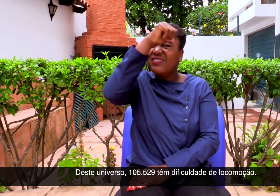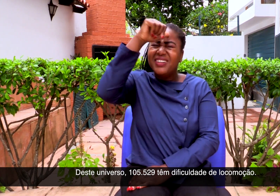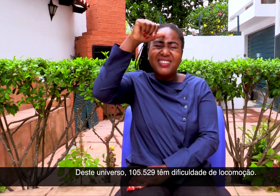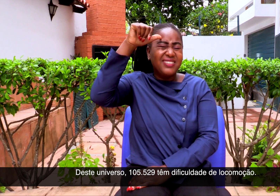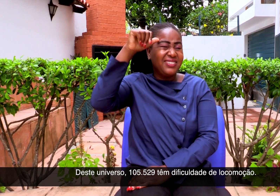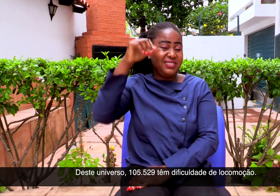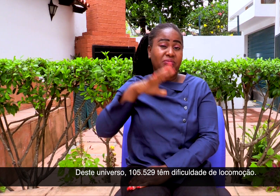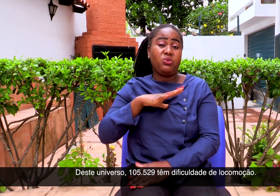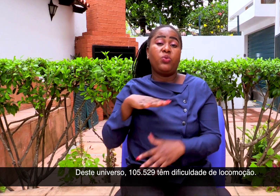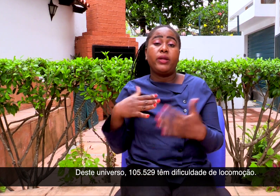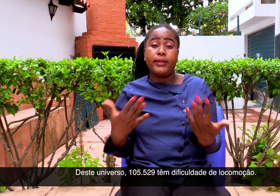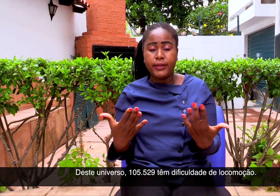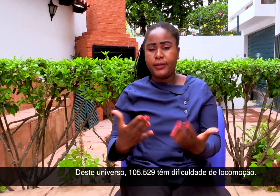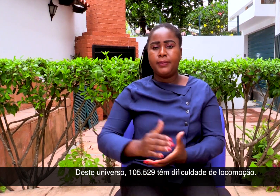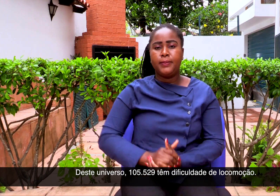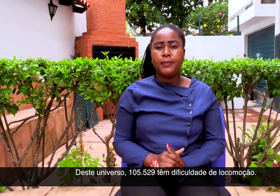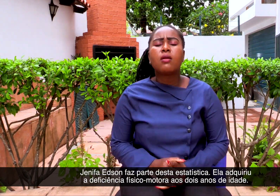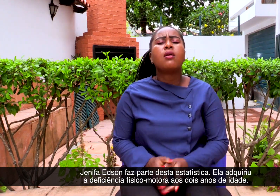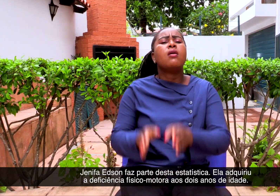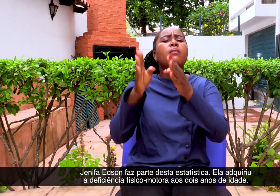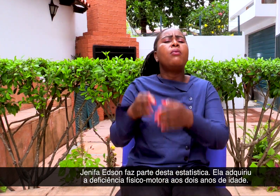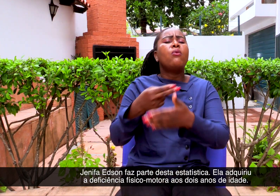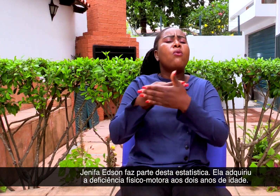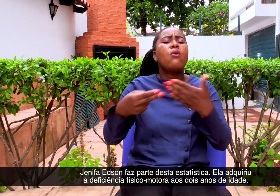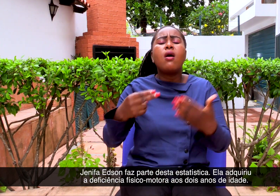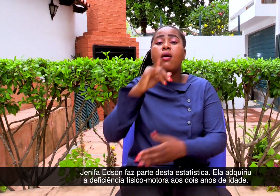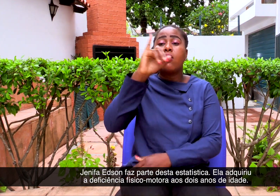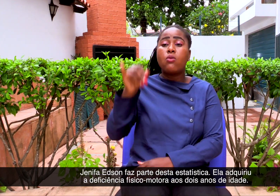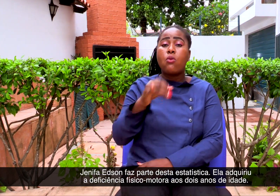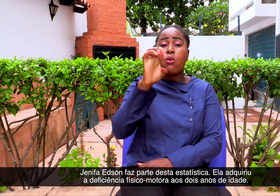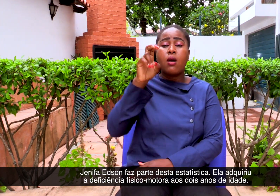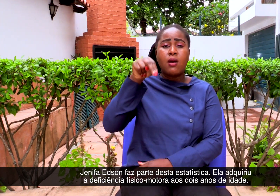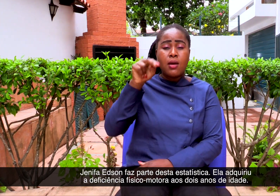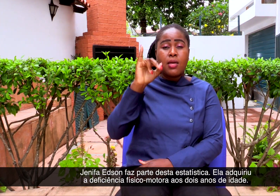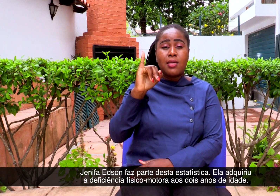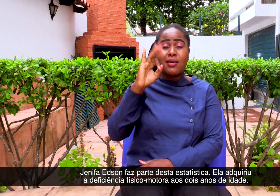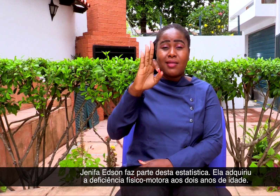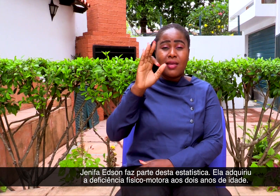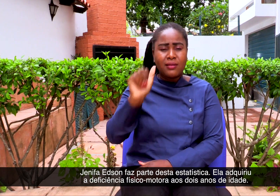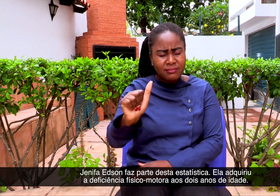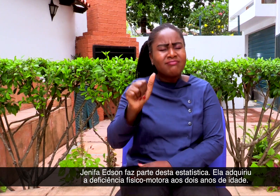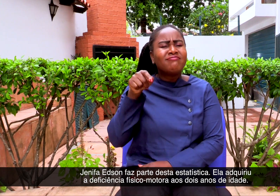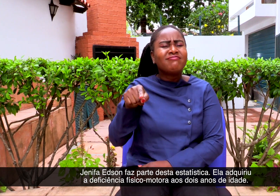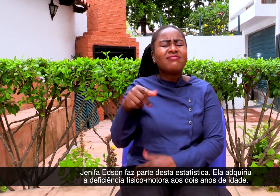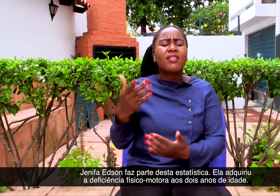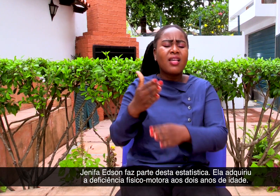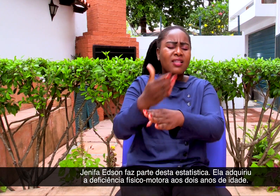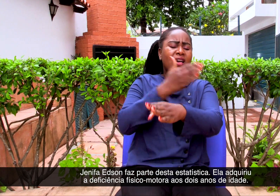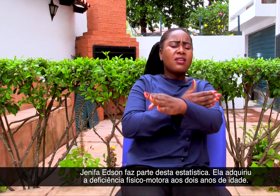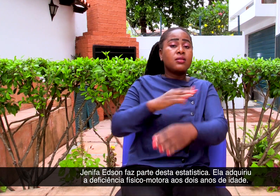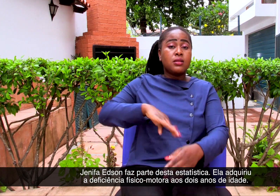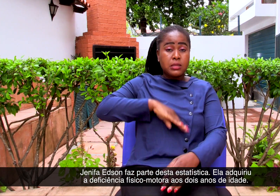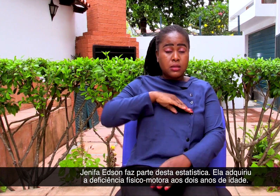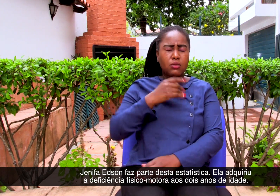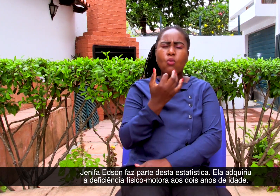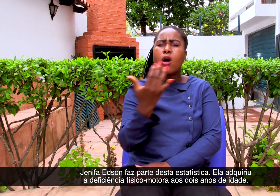105.529 têm dificuldade de locomoção. Jennifer Edson faz parte desta estatística. Ela